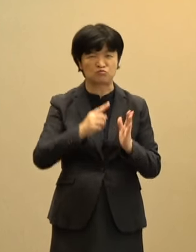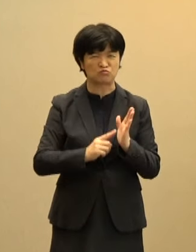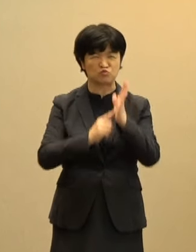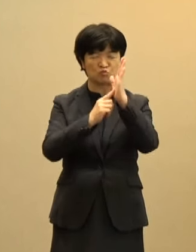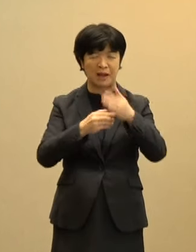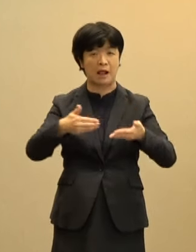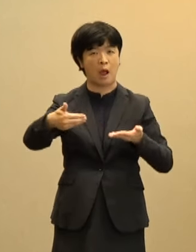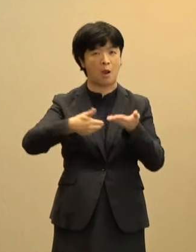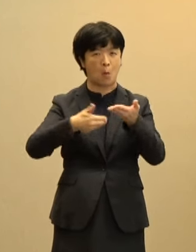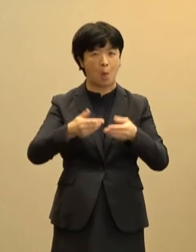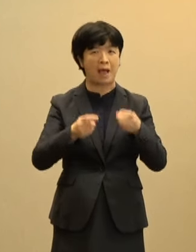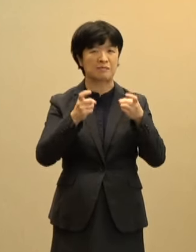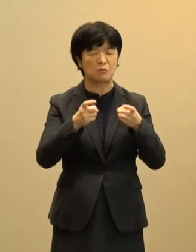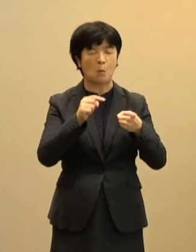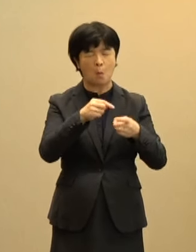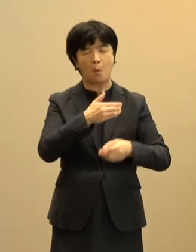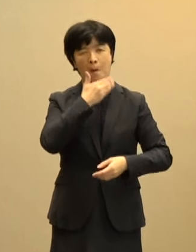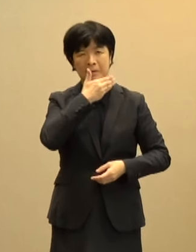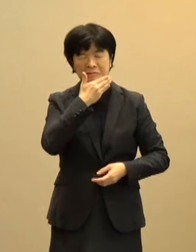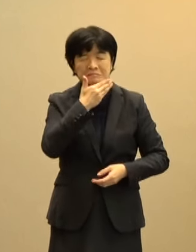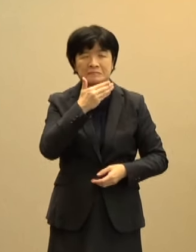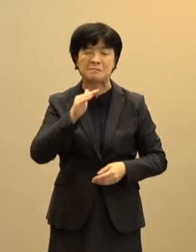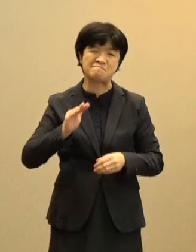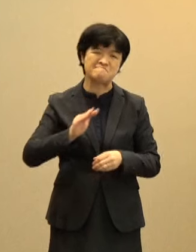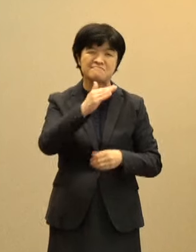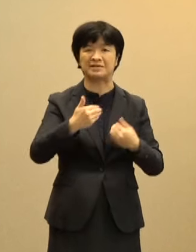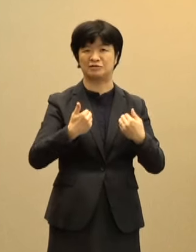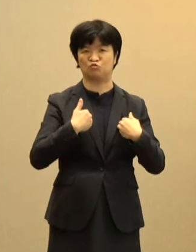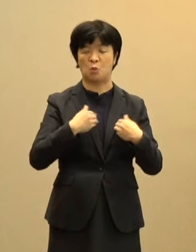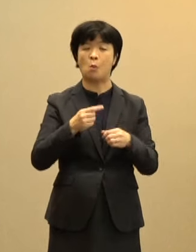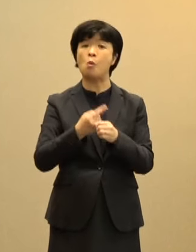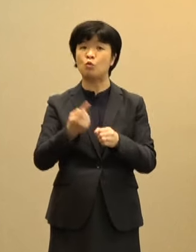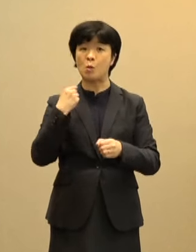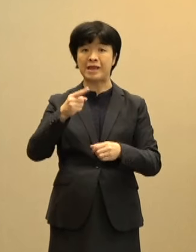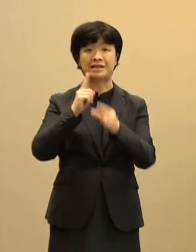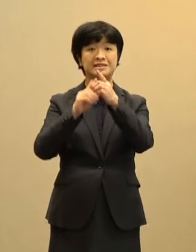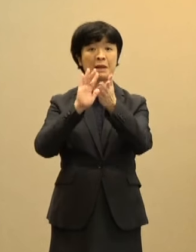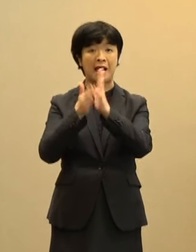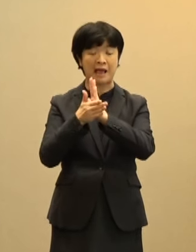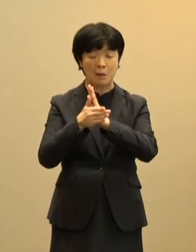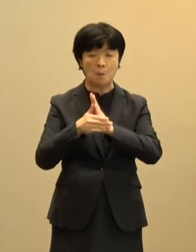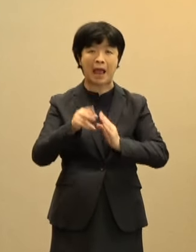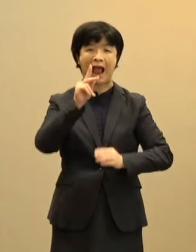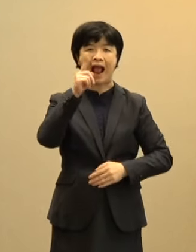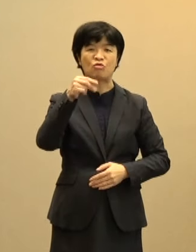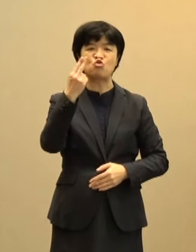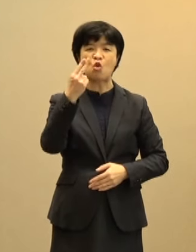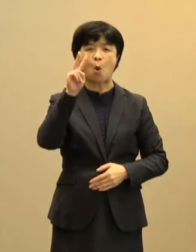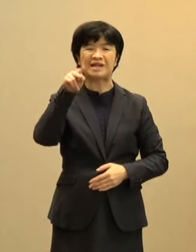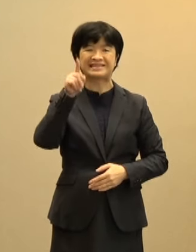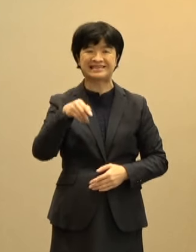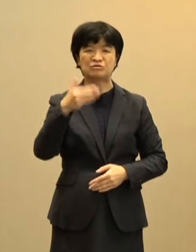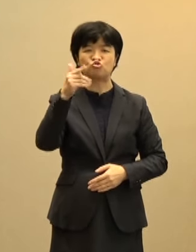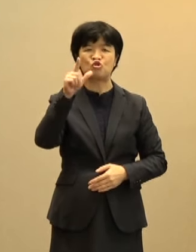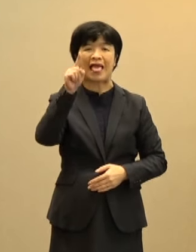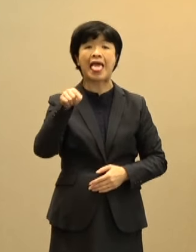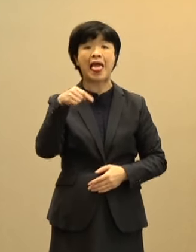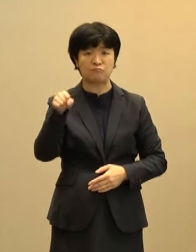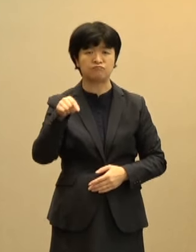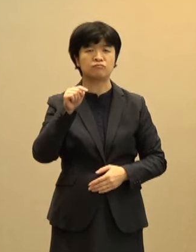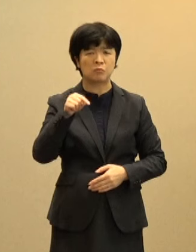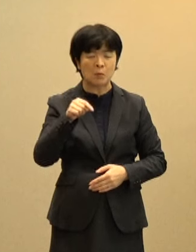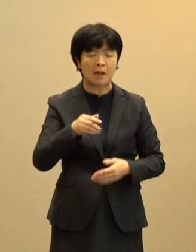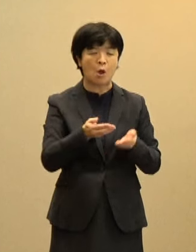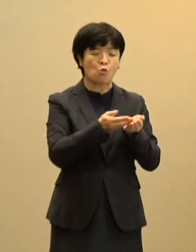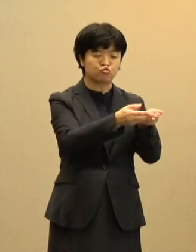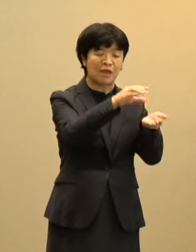千葉港のさらなる利便性の向上に向け、現在は昨年度ガントリークレーンと呼ばれるコンテナを積載するためのクレーン